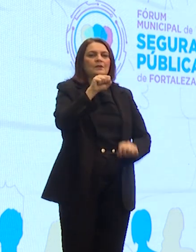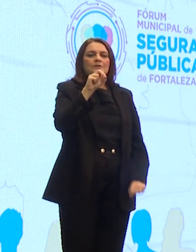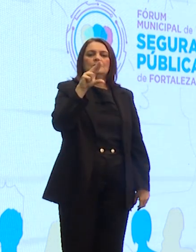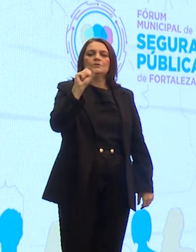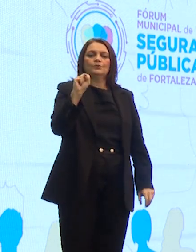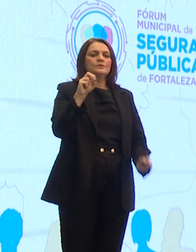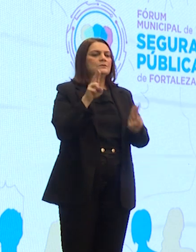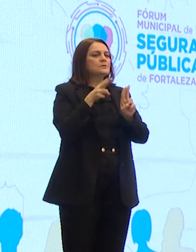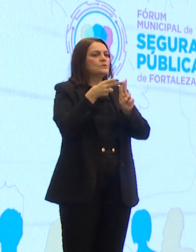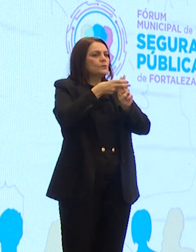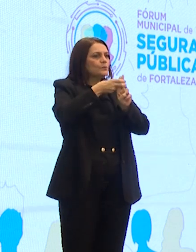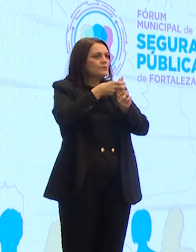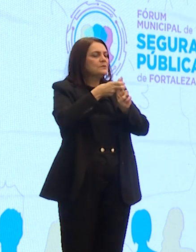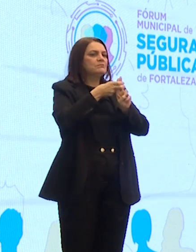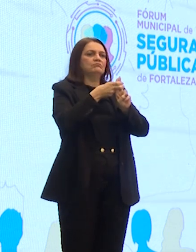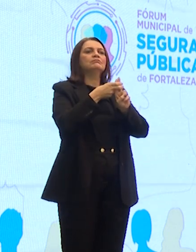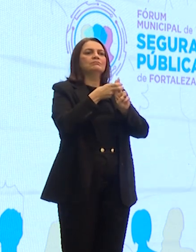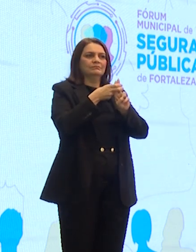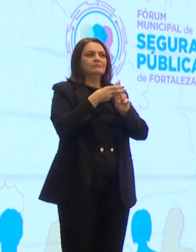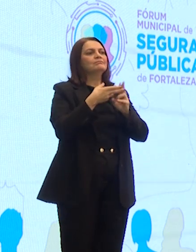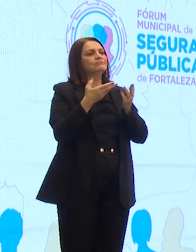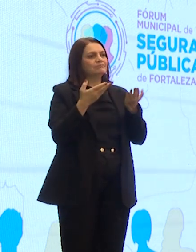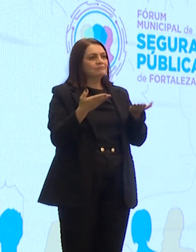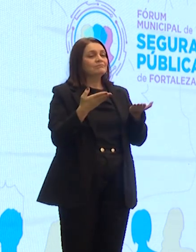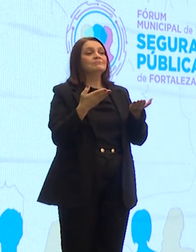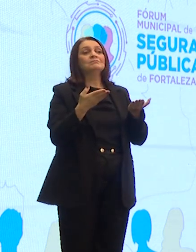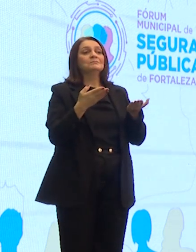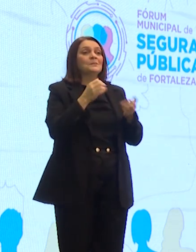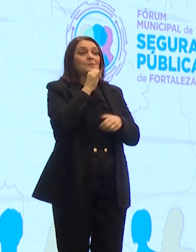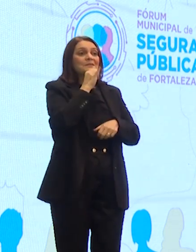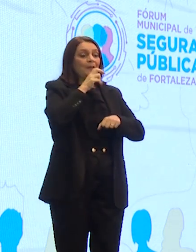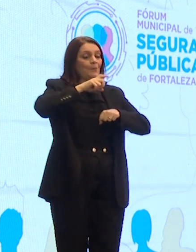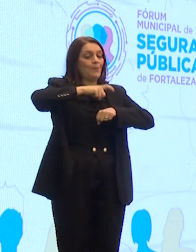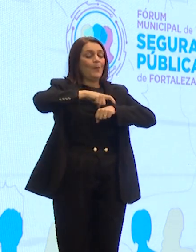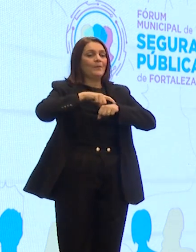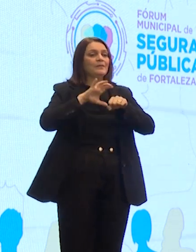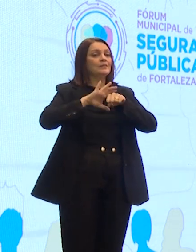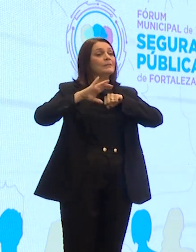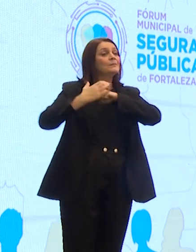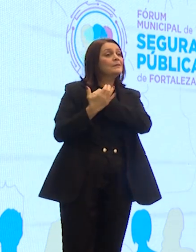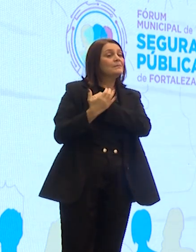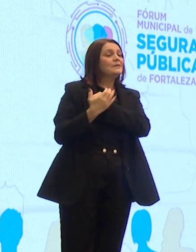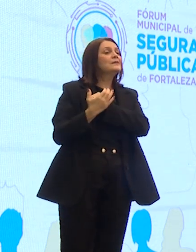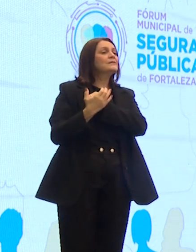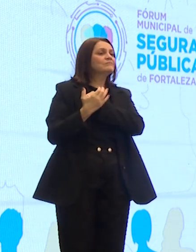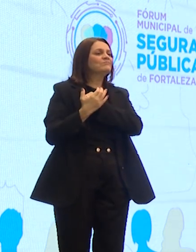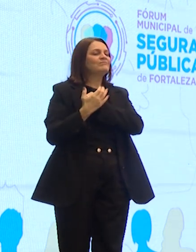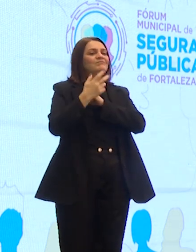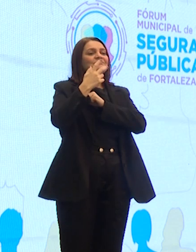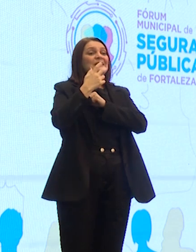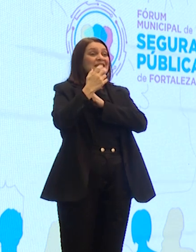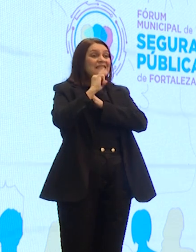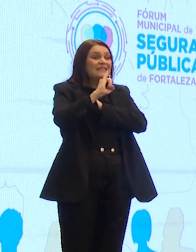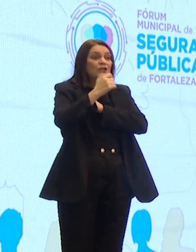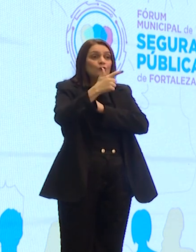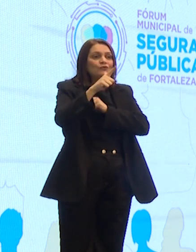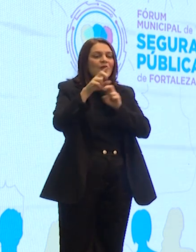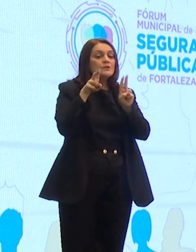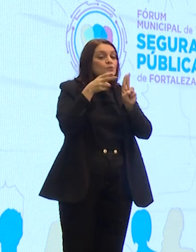SUS, sem o qual, na pandemia, as pessoas teriam sofrido ainda